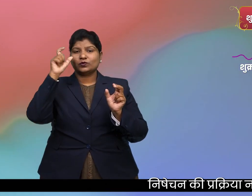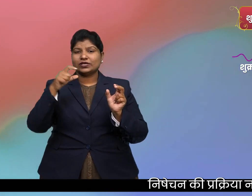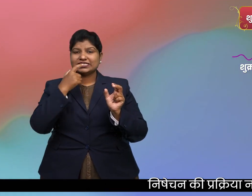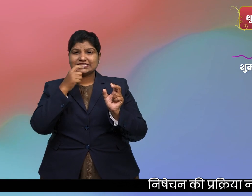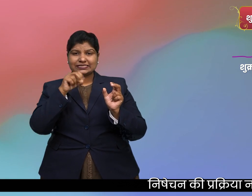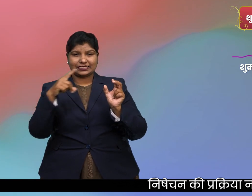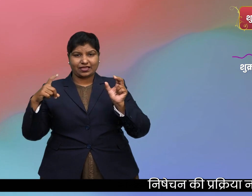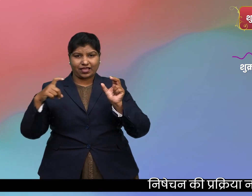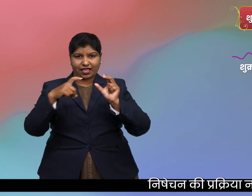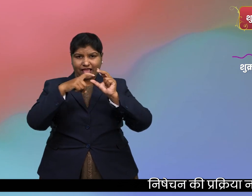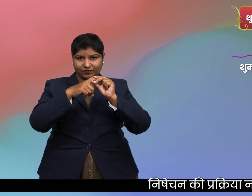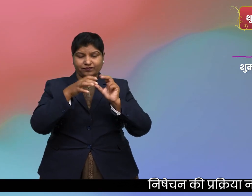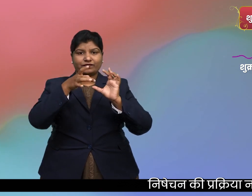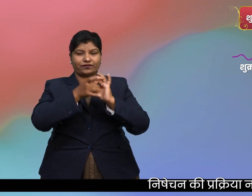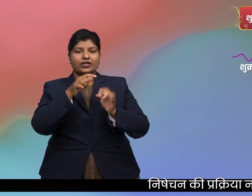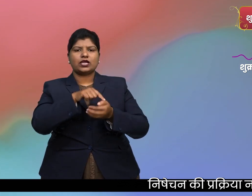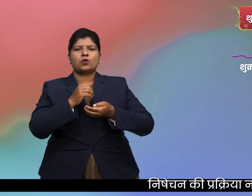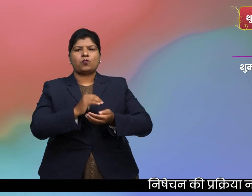और